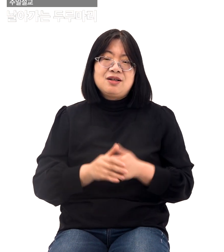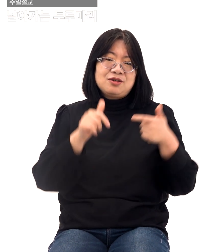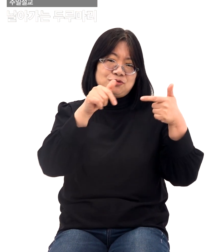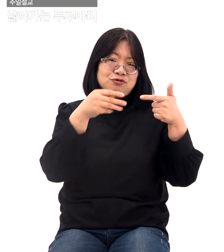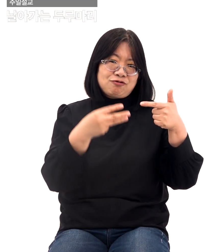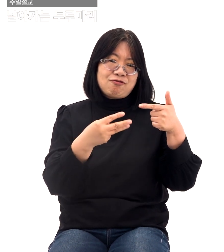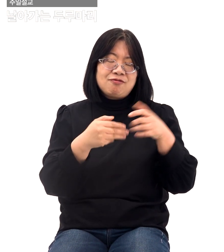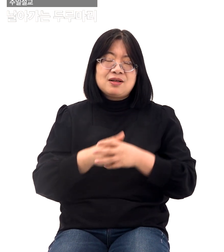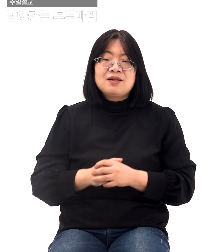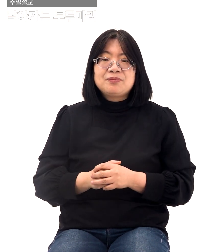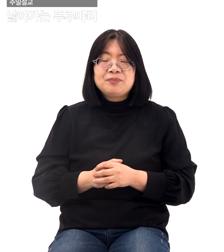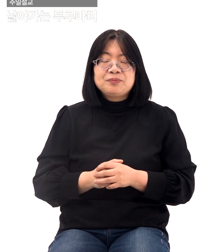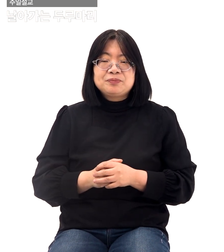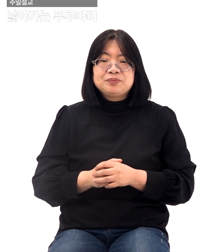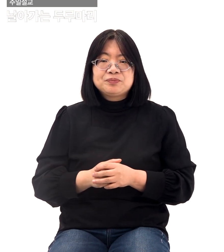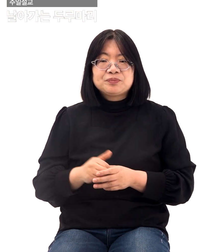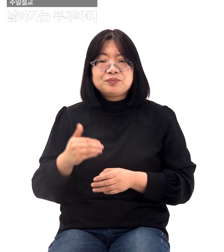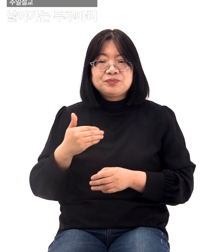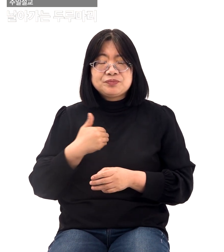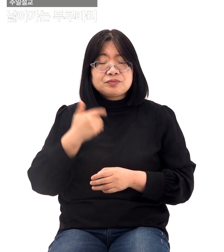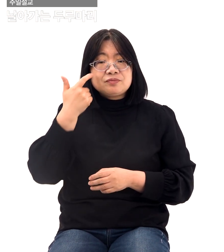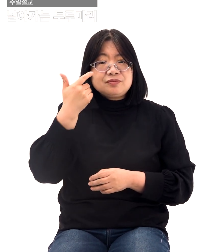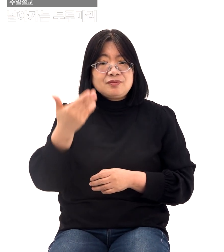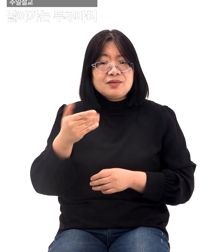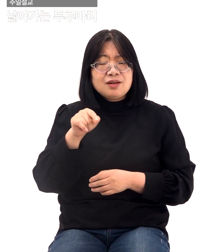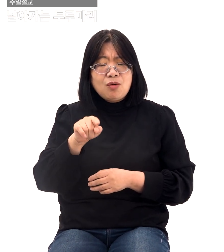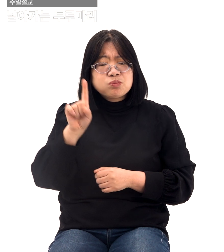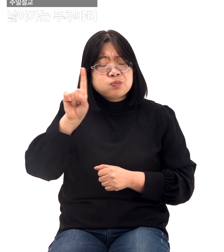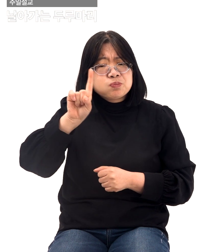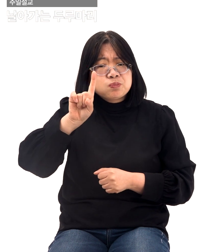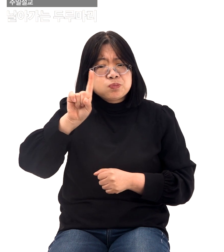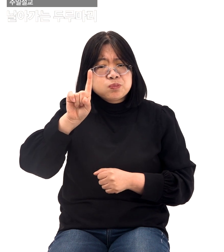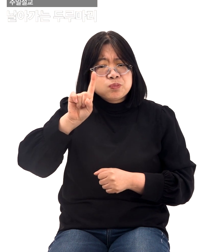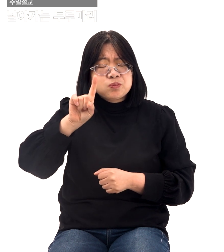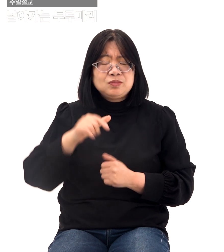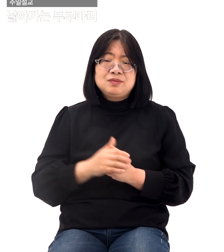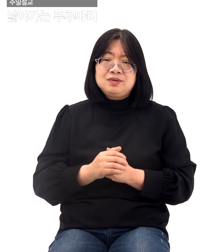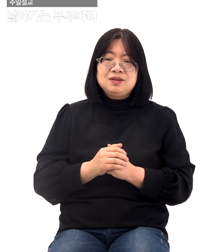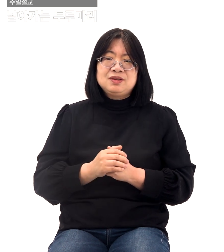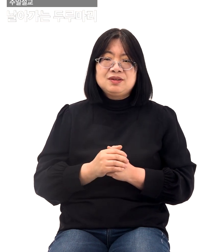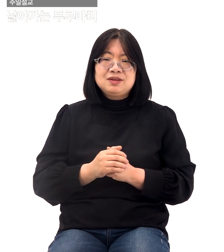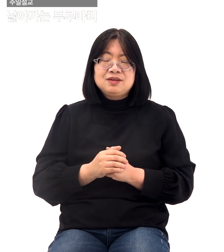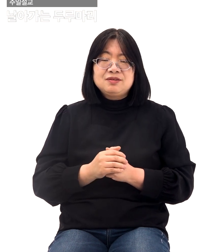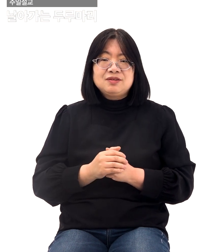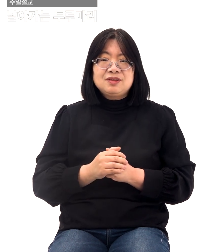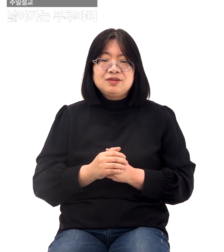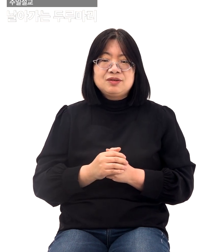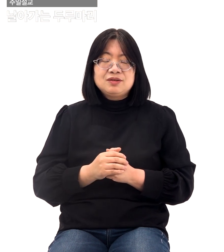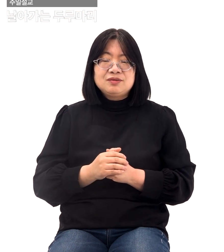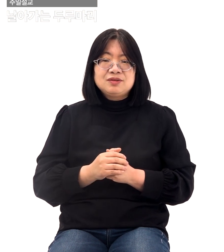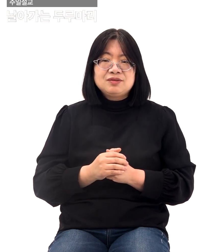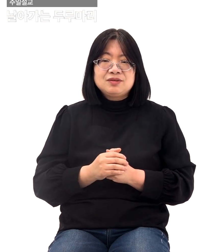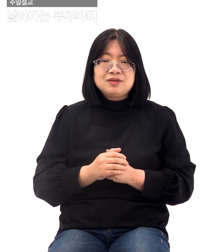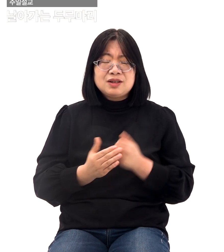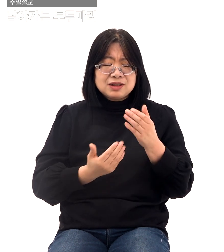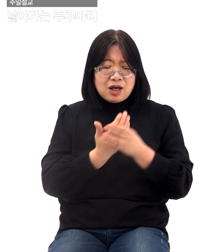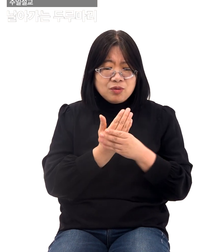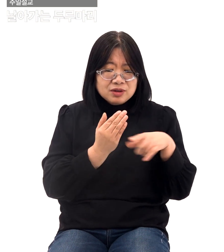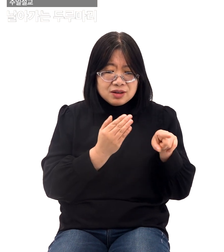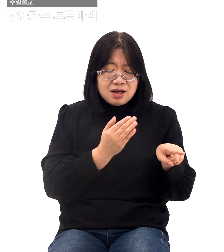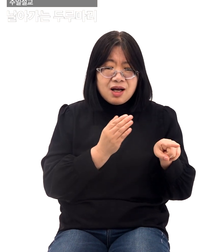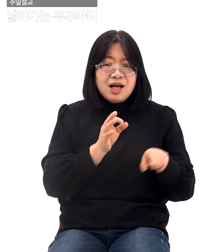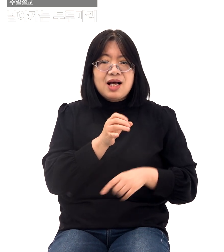6절. 내가 묻되 이것이 무엇이니까 하니 그가 이르되 나오는